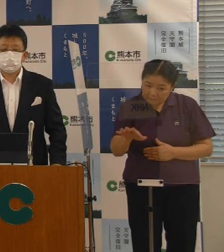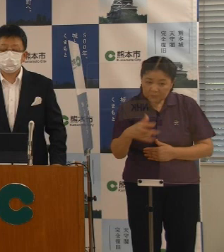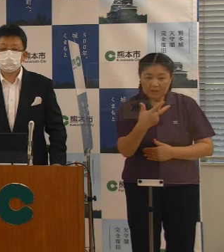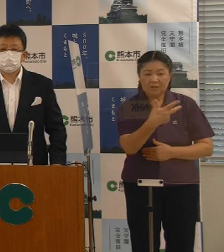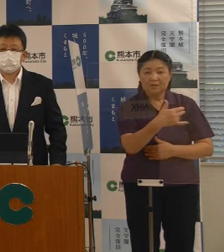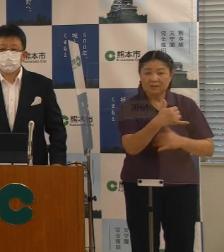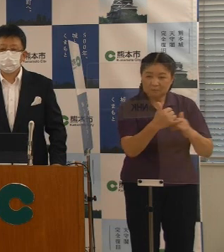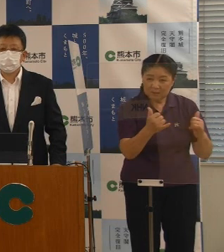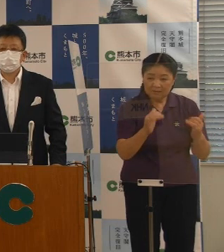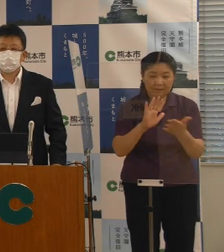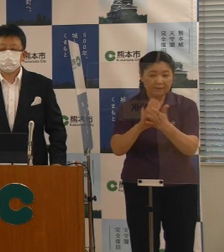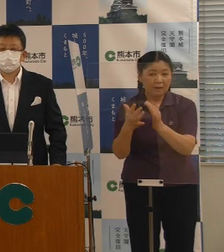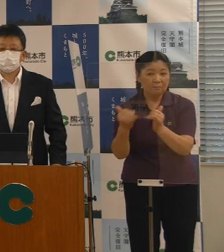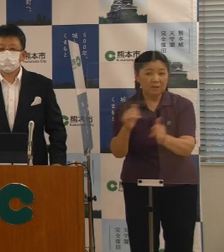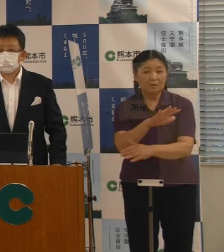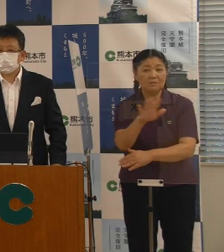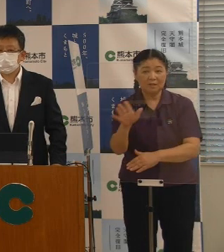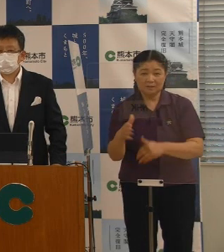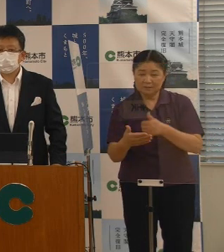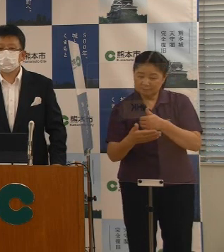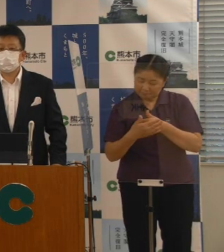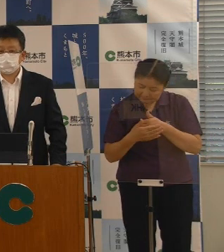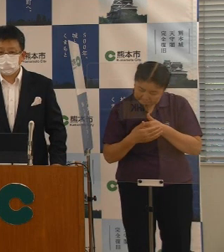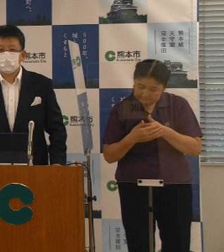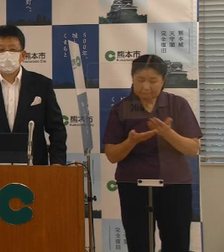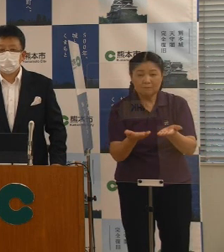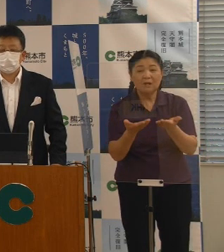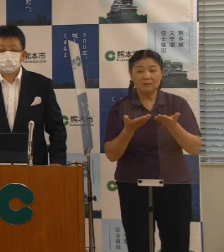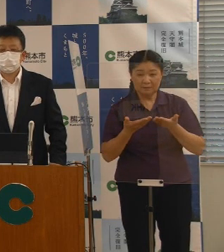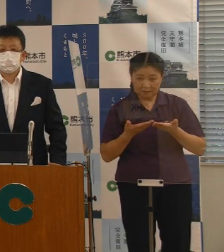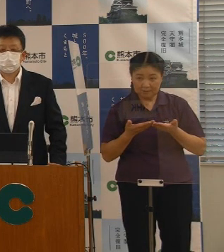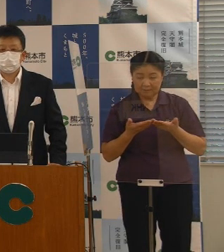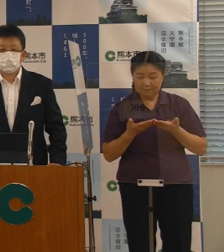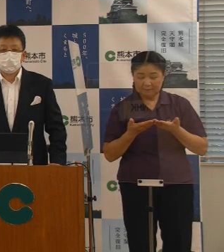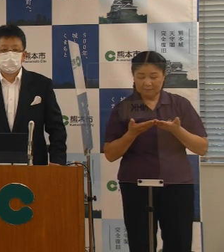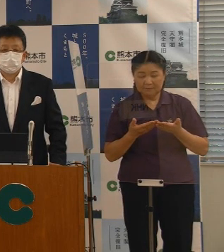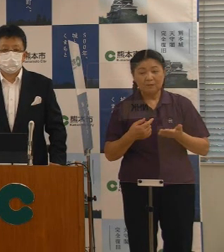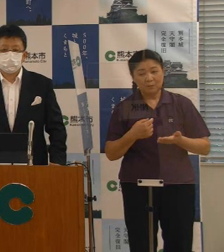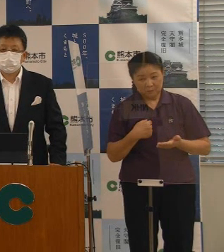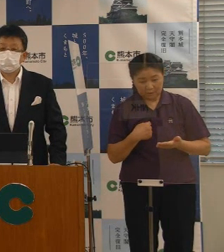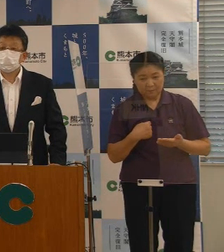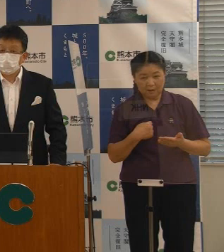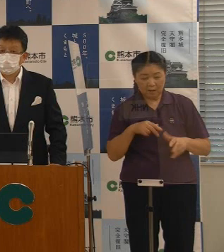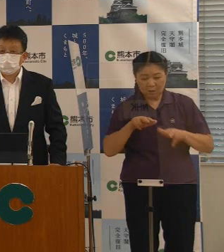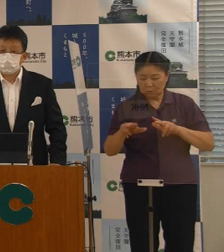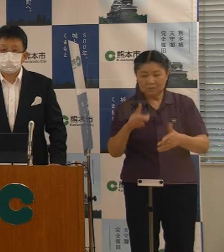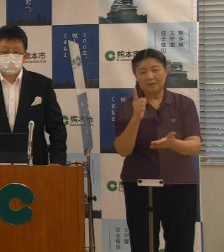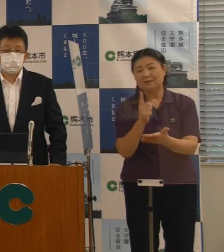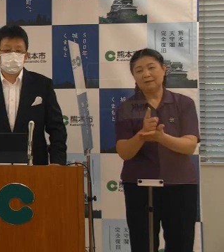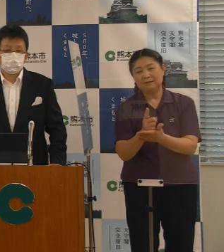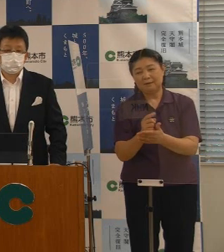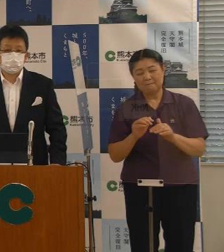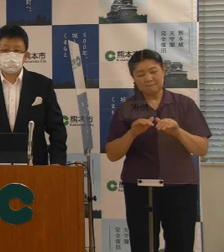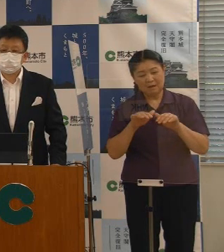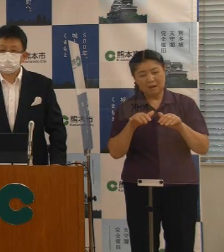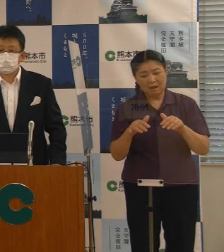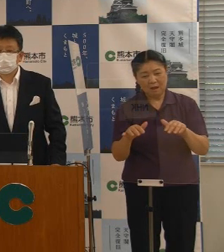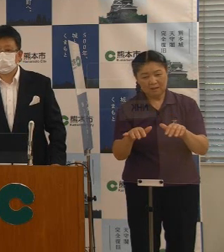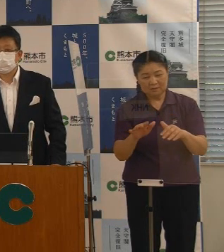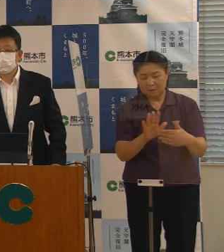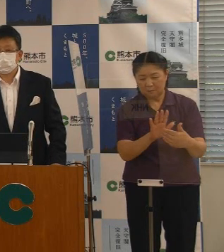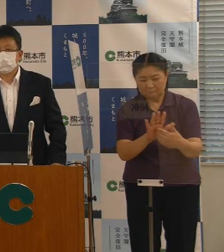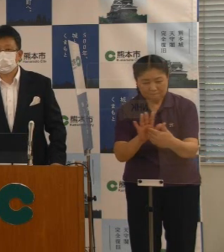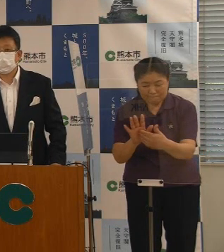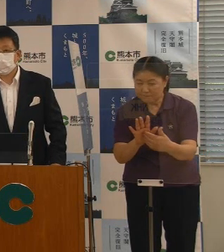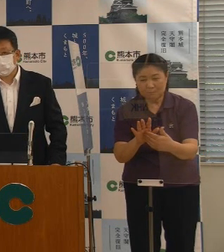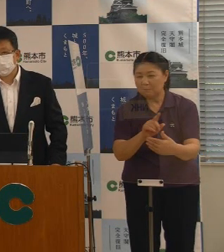民の皆さんにですね、やはりご協力をいただかない限りはですね、こうしたことは行政だけで今感染を抑止する